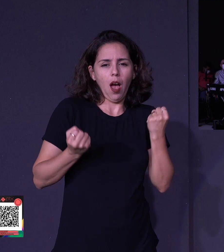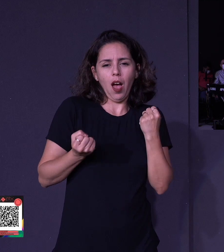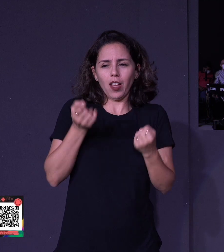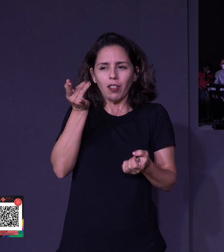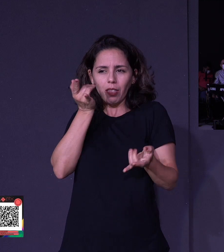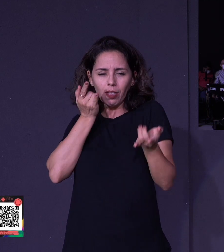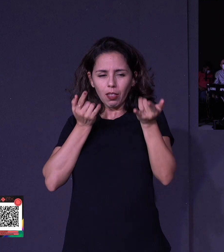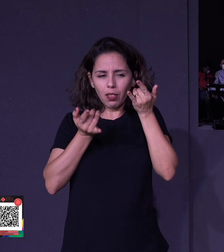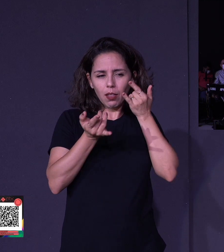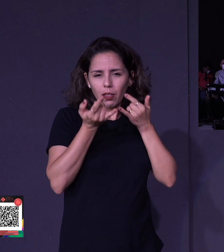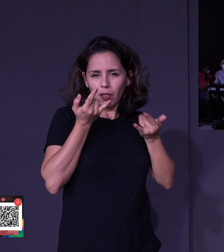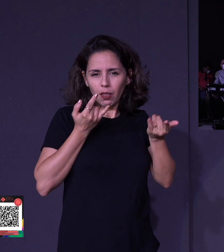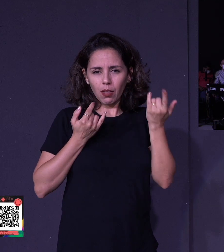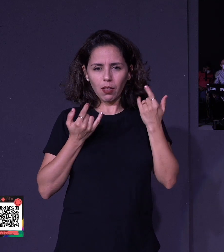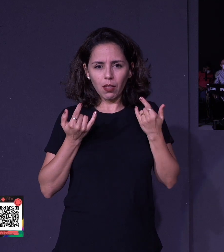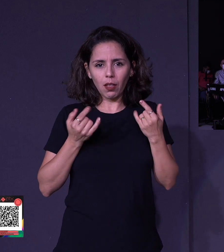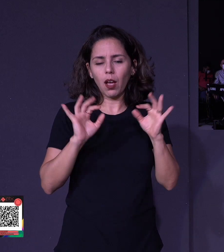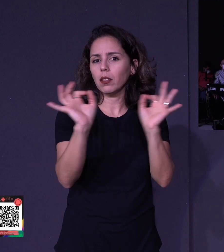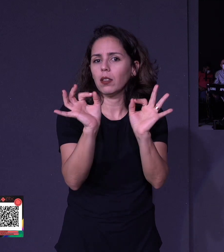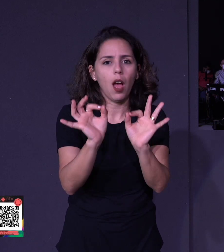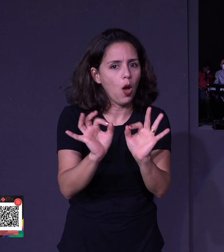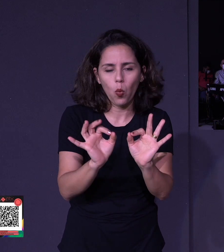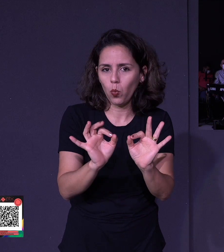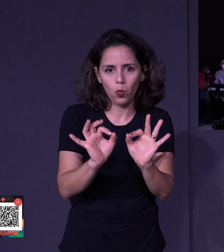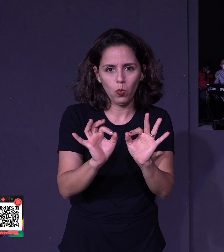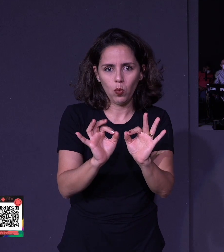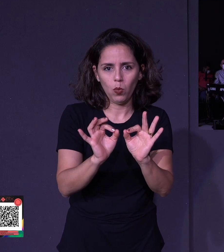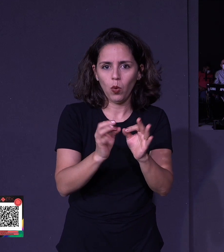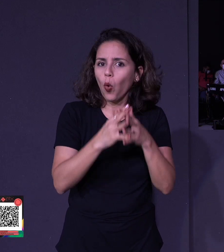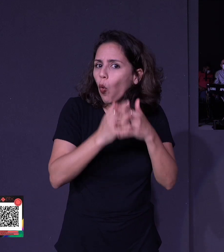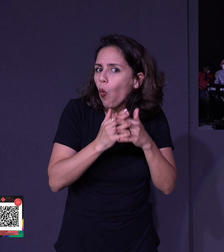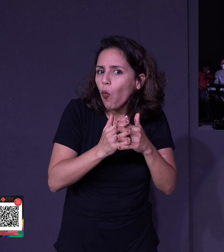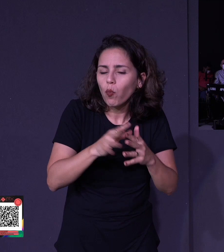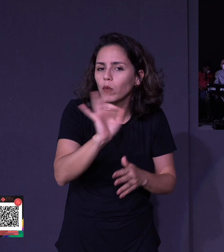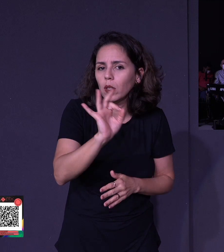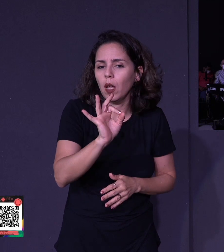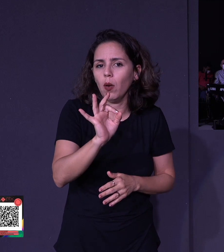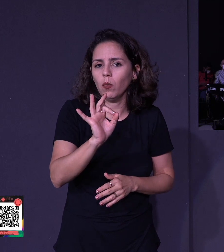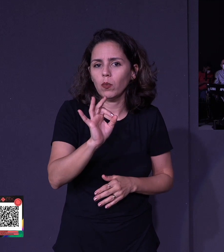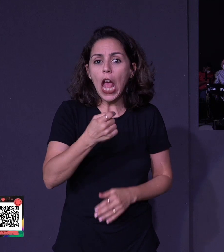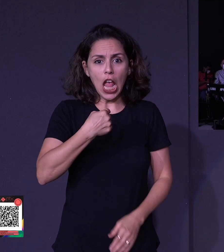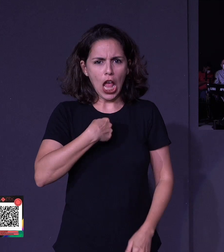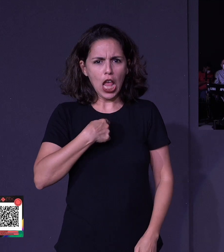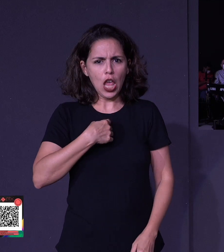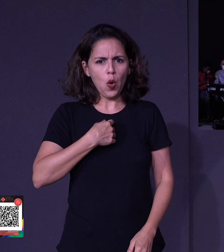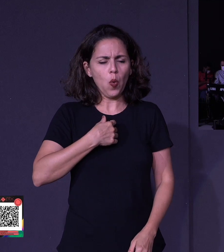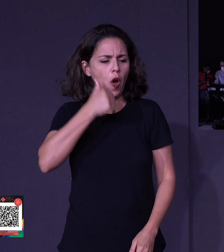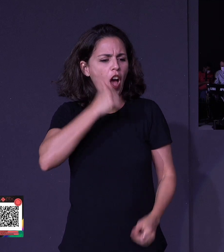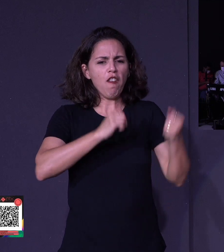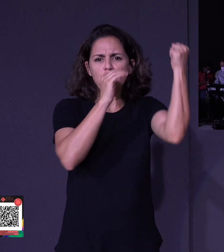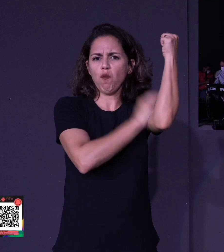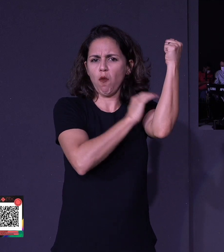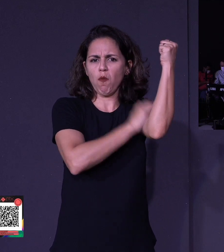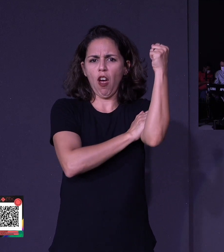isso. E também não confunda ser feminina com feminista. Se opor completamente aos homens, travar uma